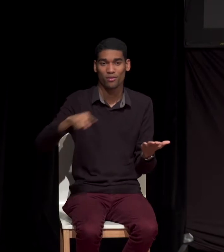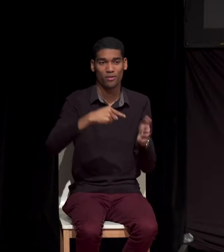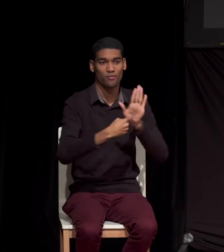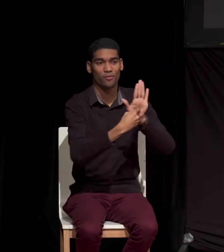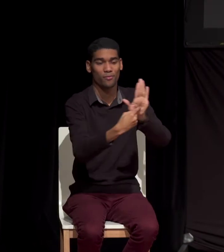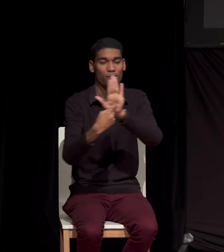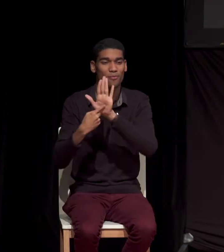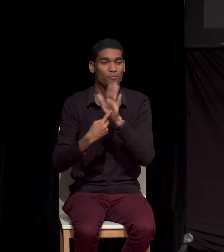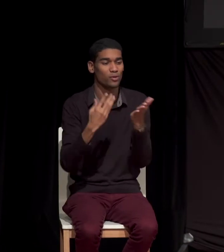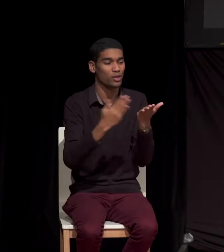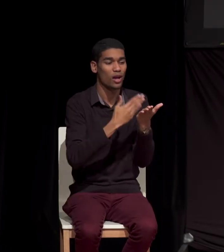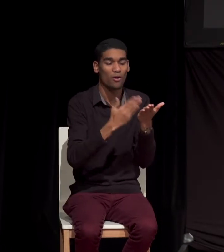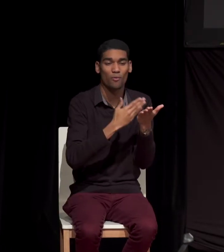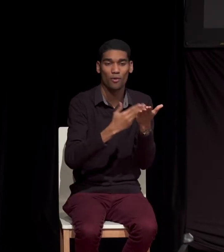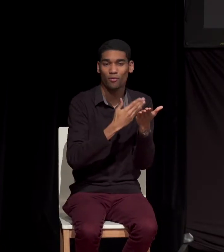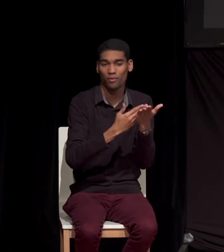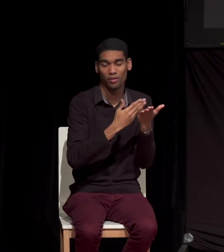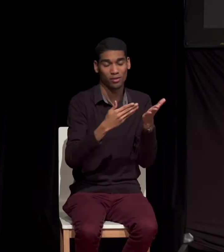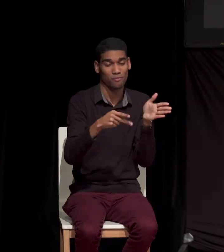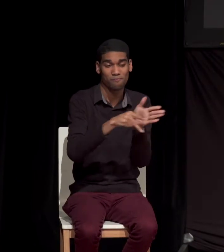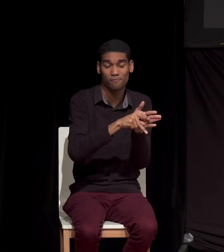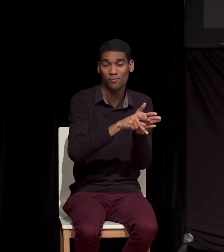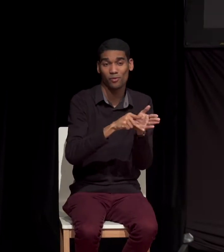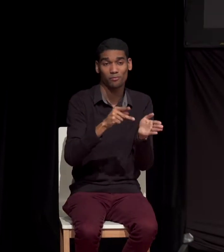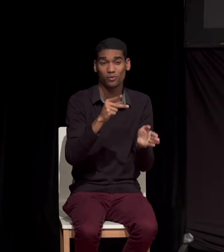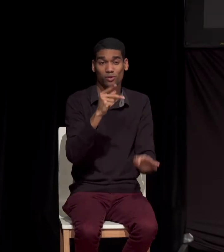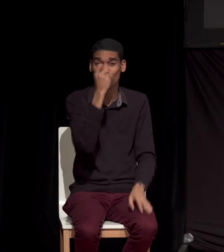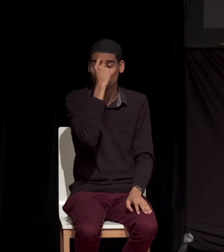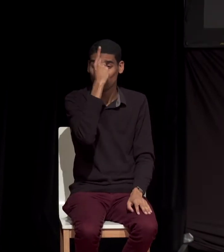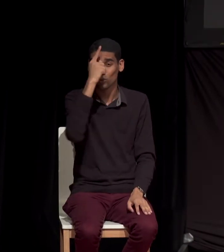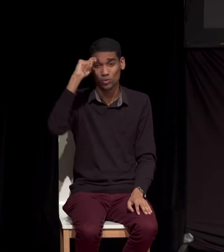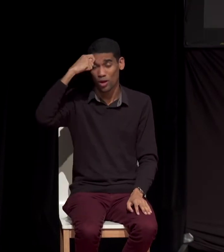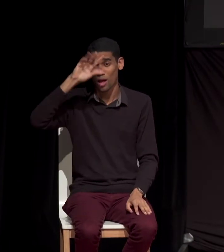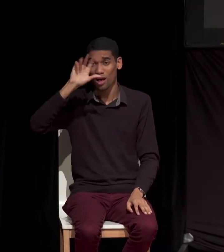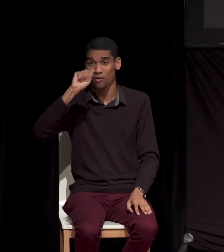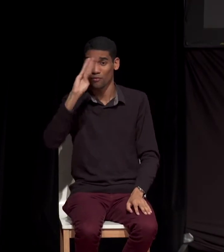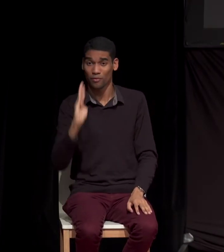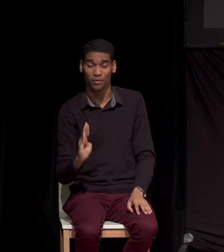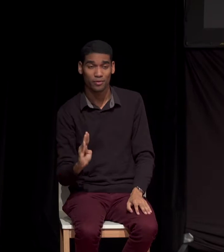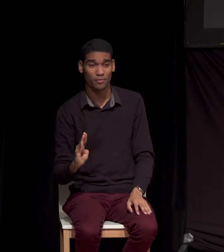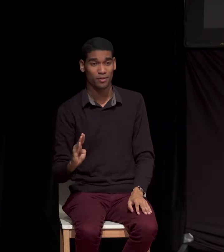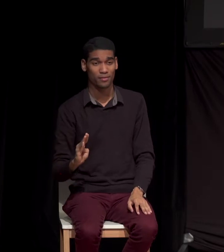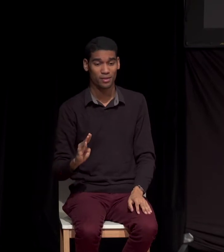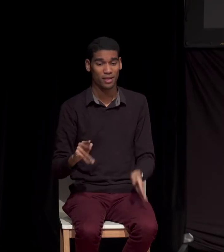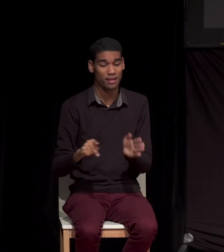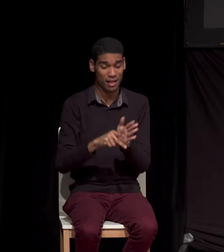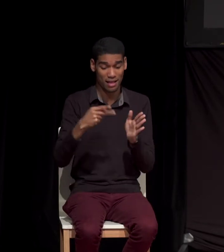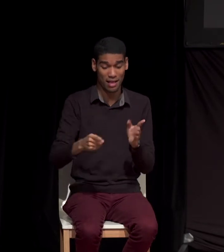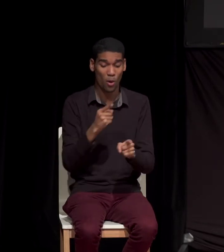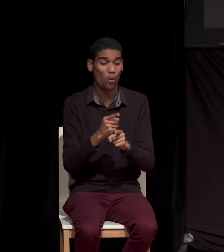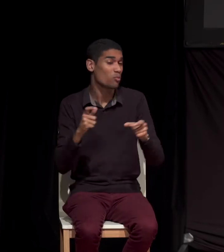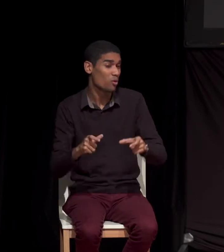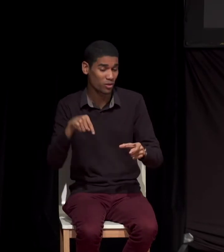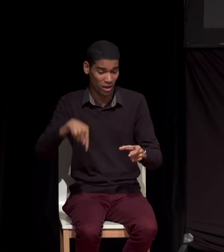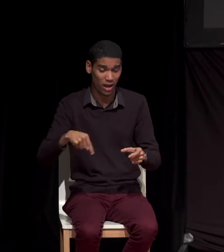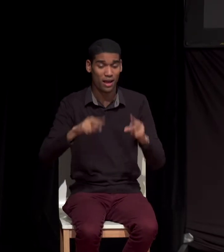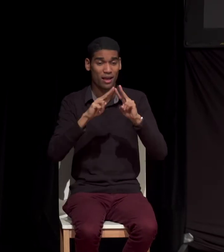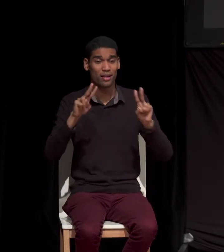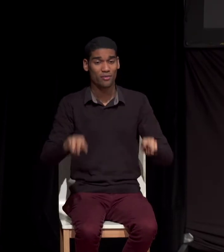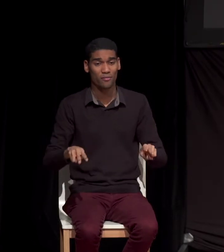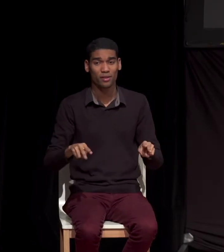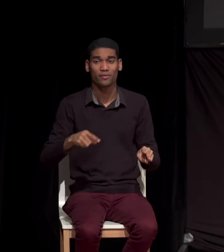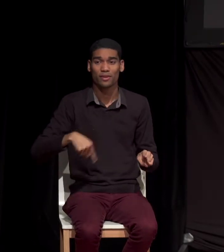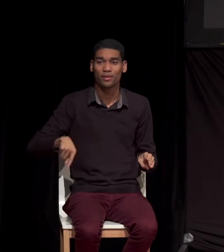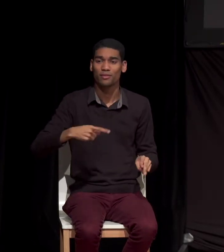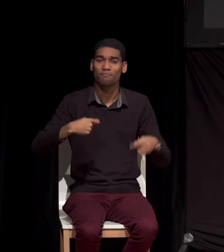de cultura material afro-brasileira. Ela está aqui no MASP. Então, assim, essas possibilidades a gente precisa reconhecê-las. E a